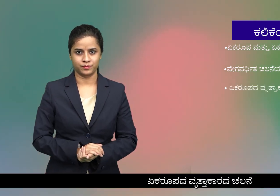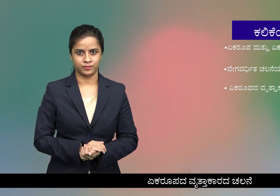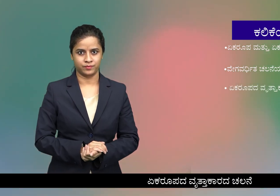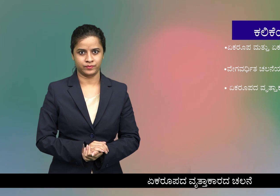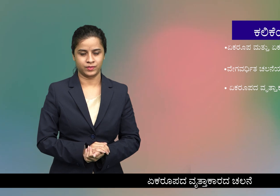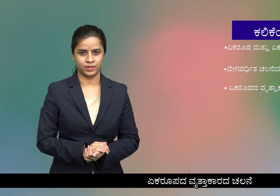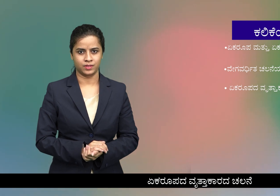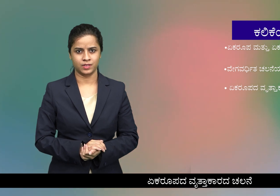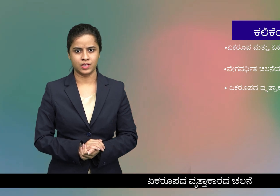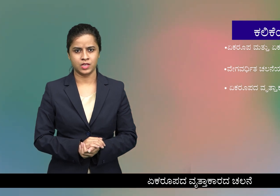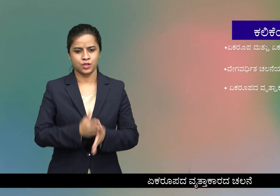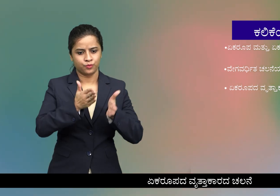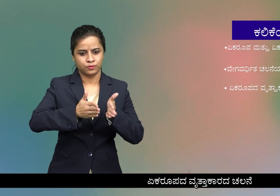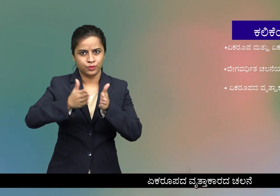ಏಕರೂಪದ ವೃತ್ತಾಕಾರದ ಚಲನೆ.